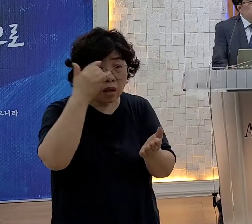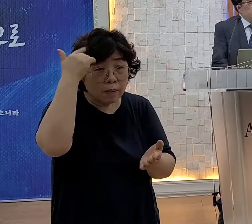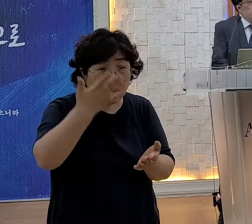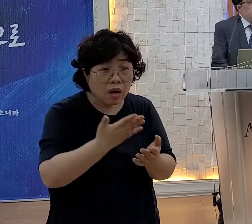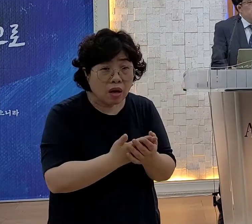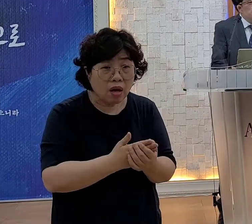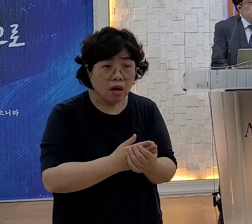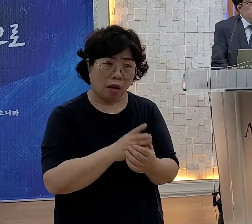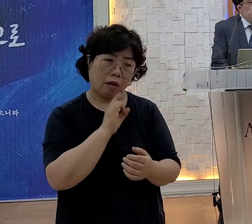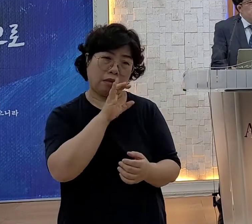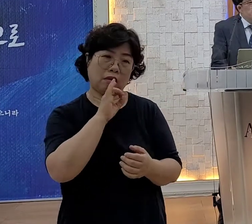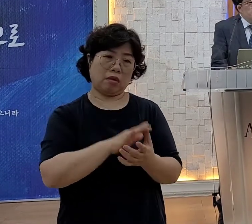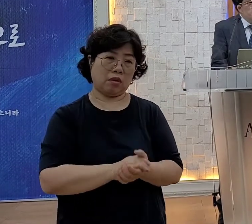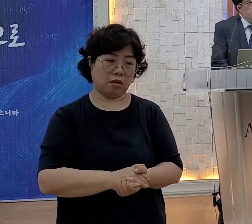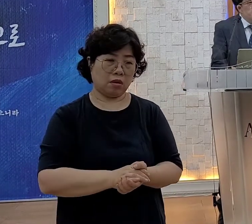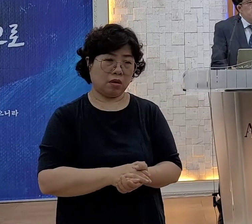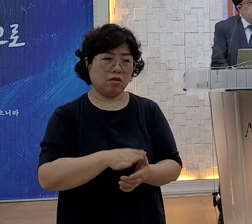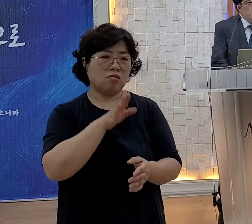진리죠.